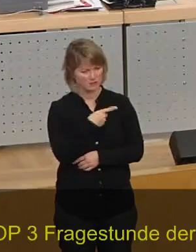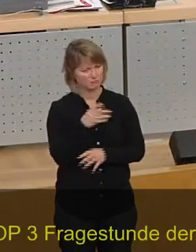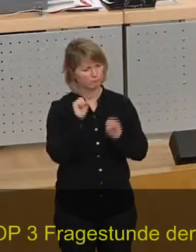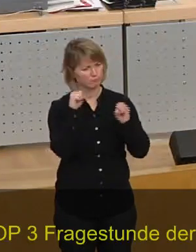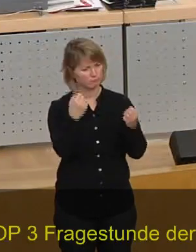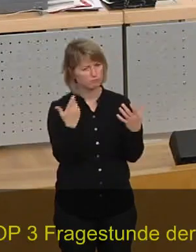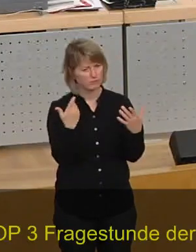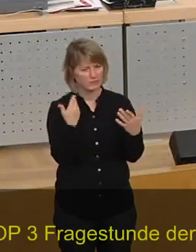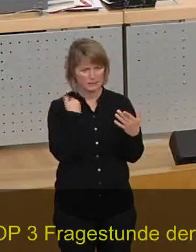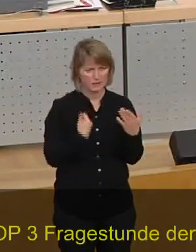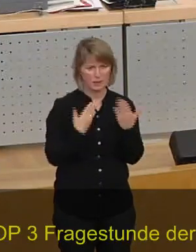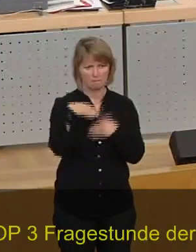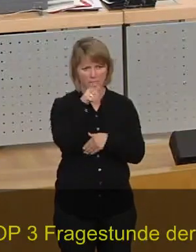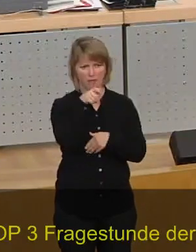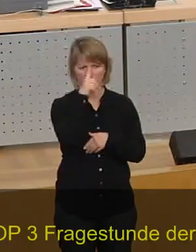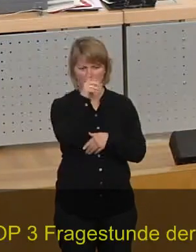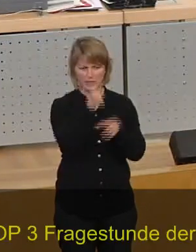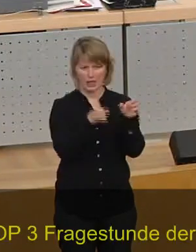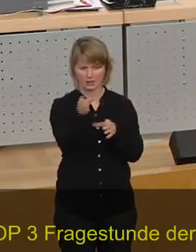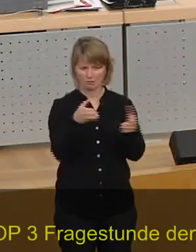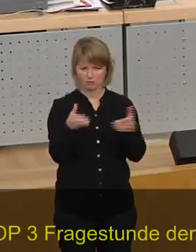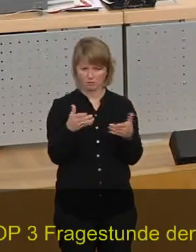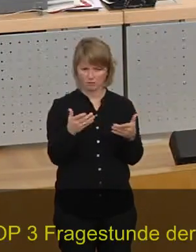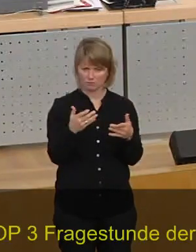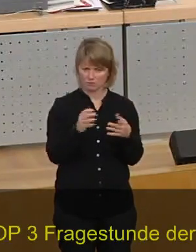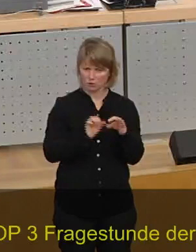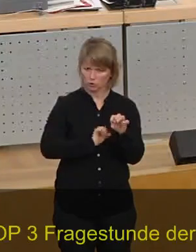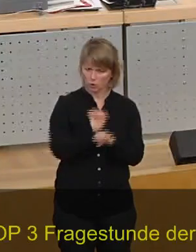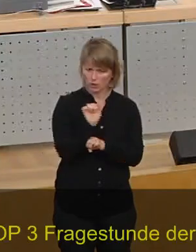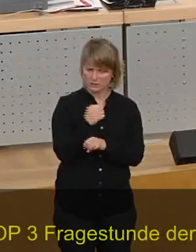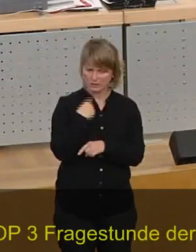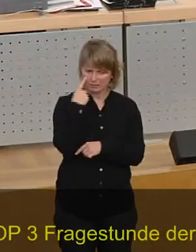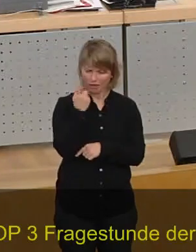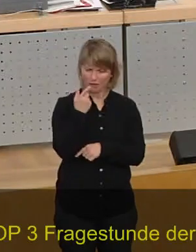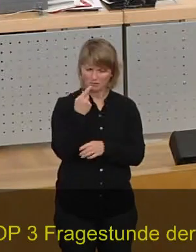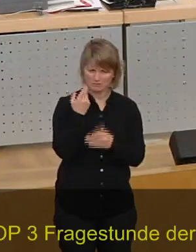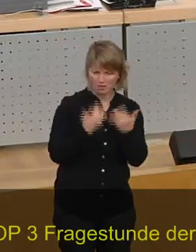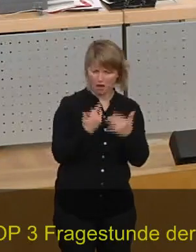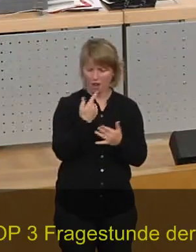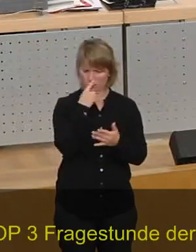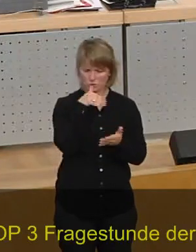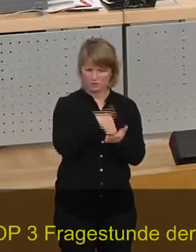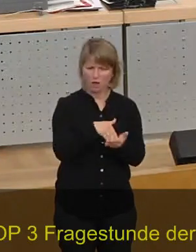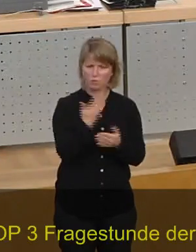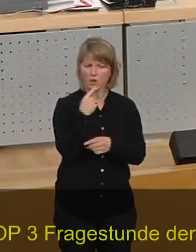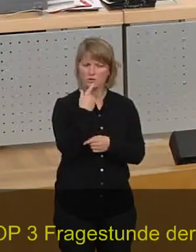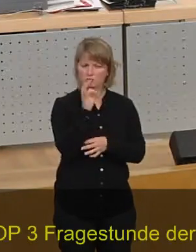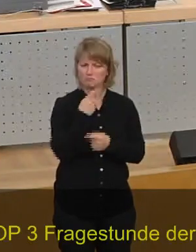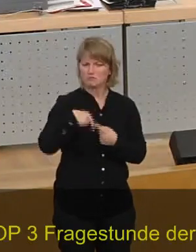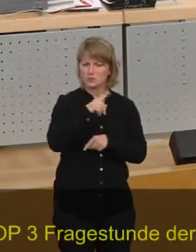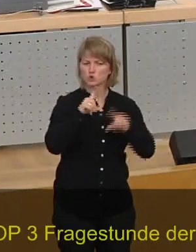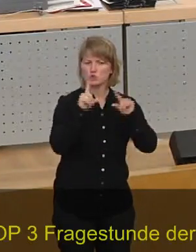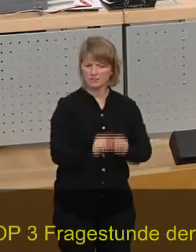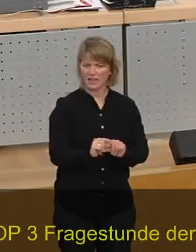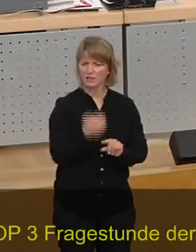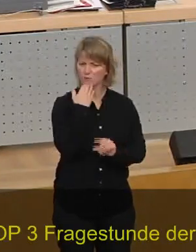in Dresden bemüht. Also das muss ja dann trotzdem irgendwie eine Bestandsaufnahme stattgefunden haben. Sie sind eigentlich zu wenig. Wir wollen mehr